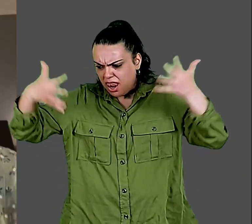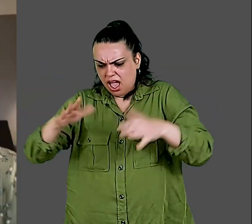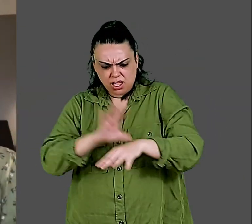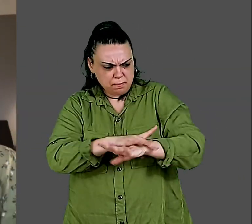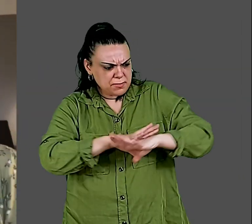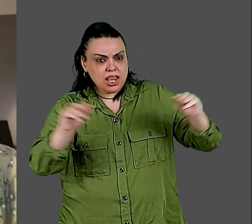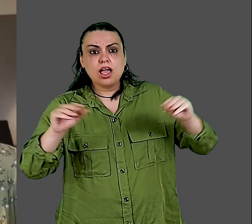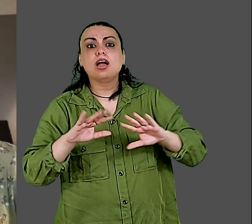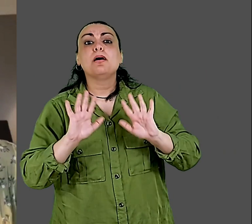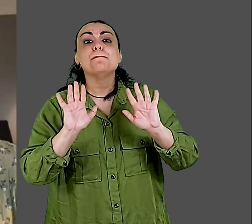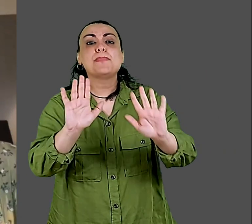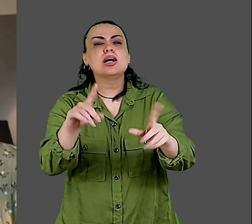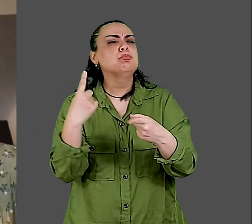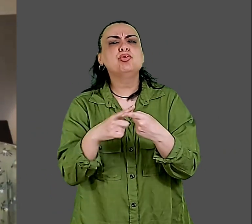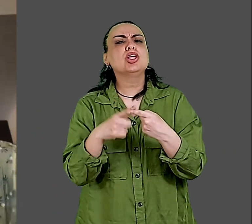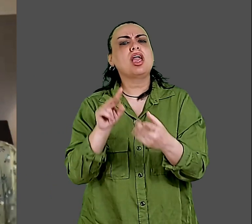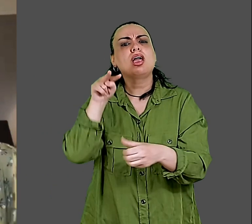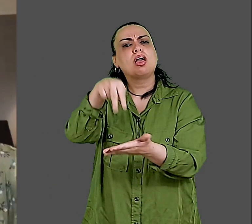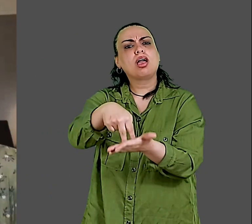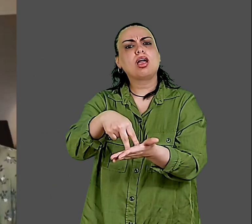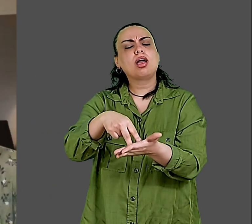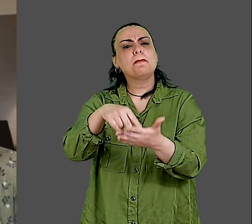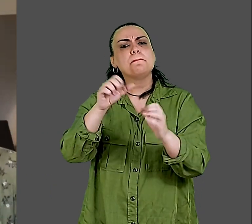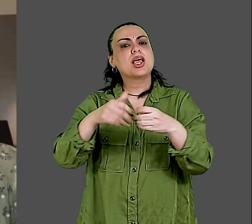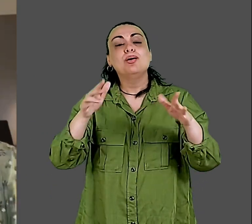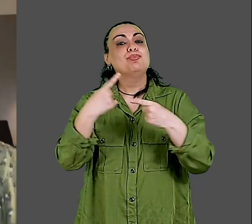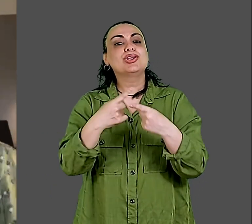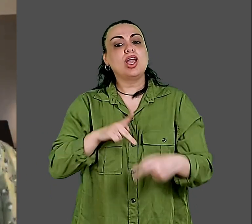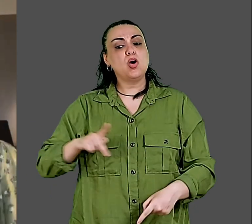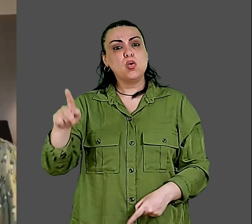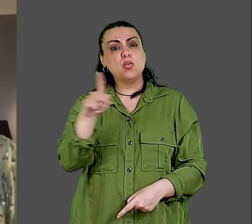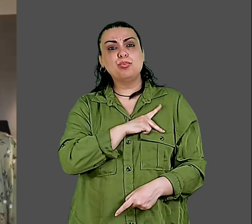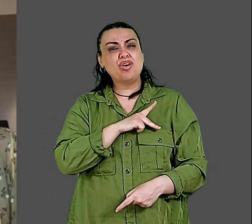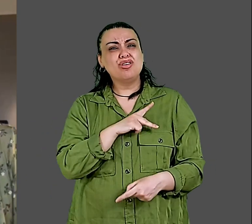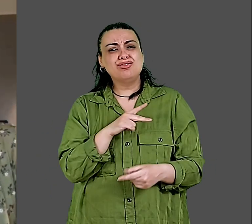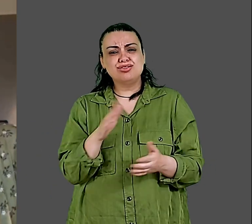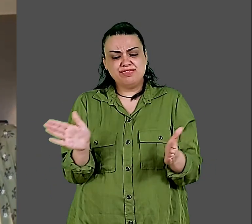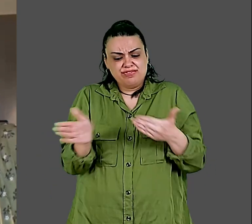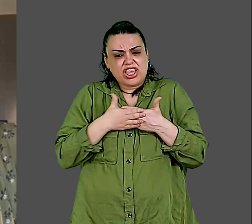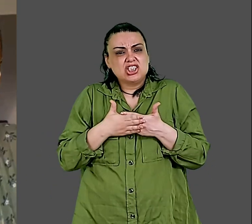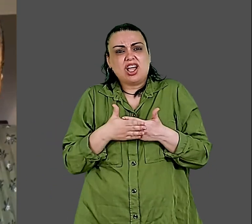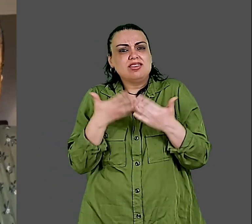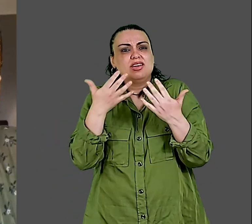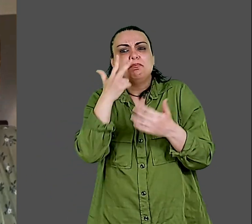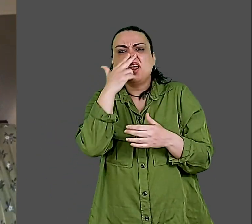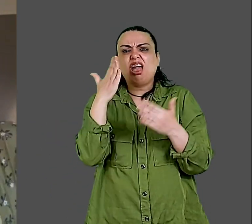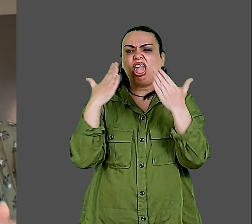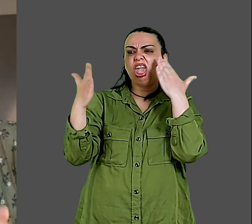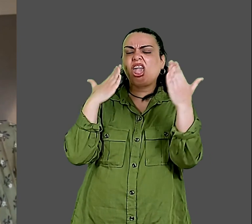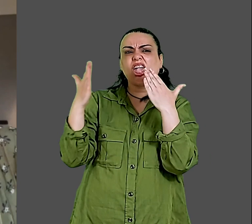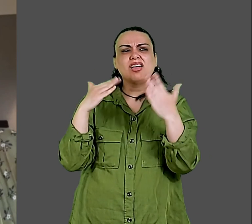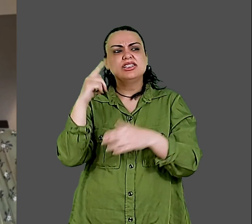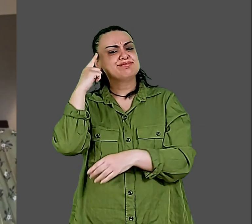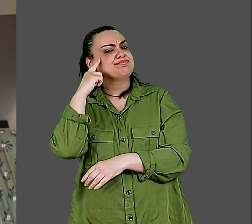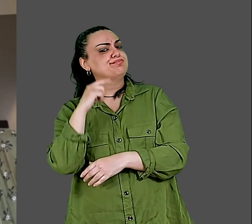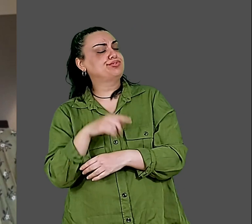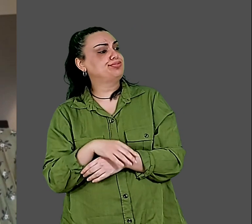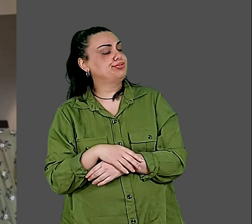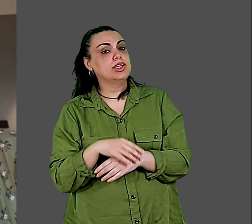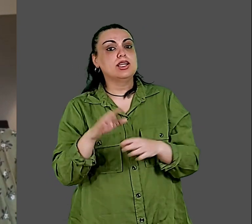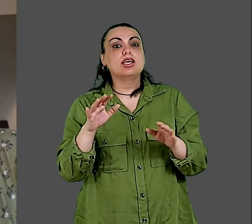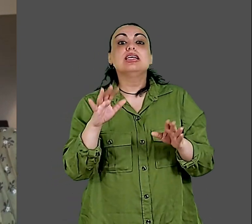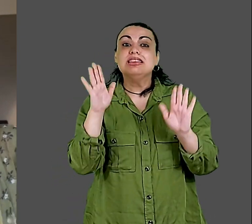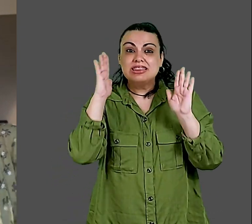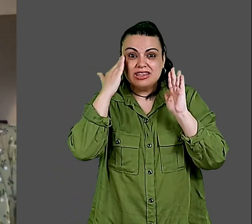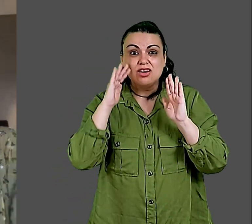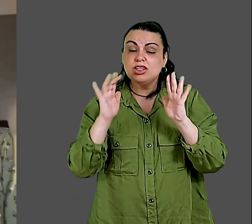chegava, milagres aconteciam. Mas lá, por que ele não manifesta o poder? Porque o povo não mostra a capacidade de receber. E quando é que eles não mostram capacidade de